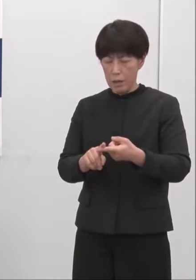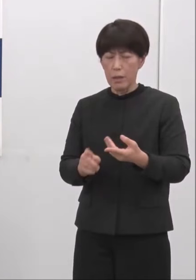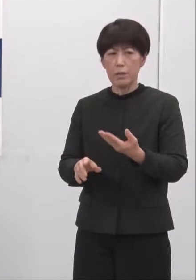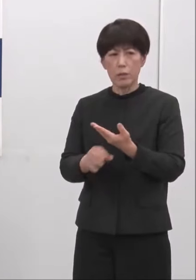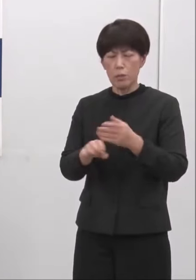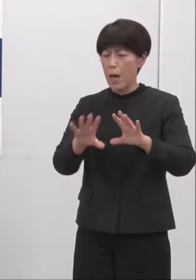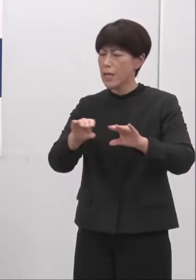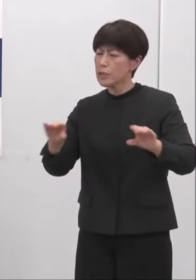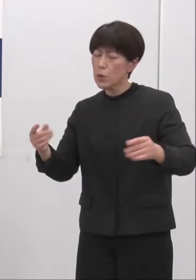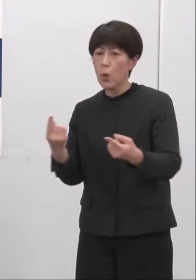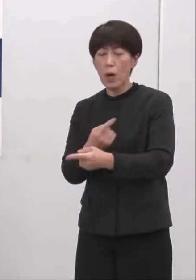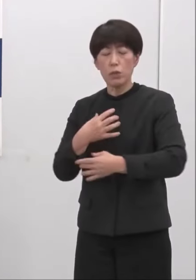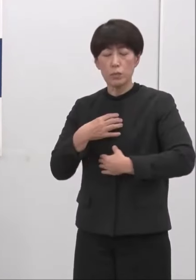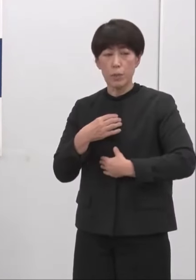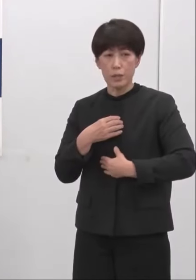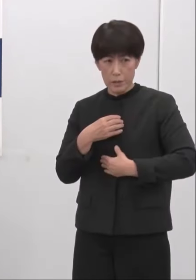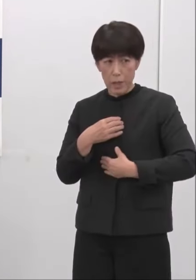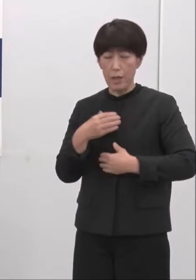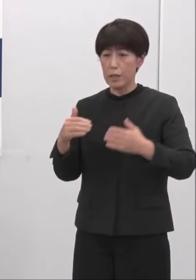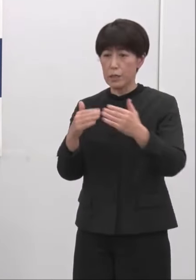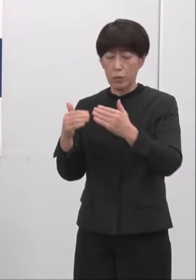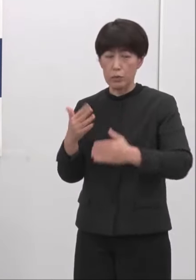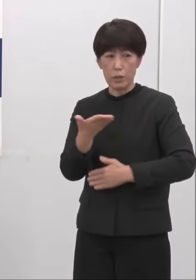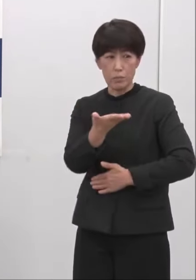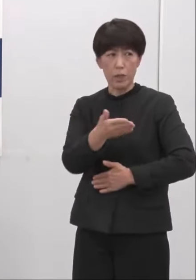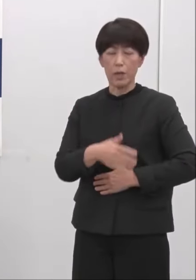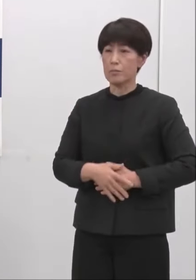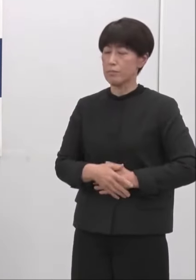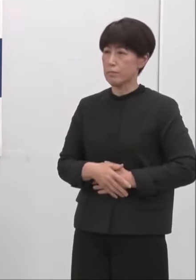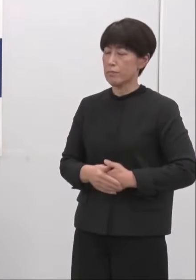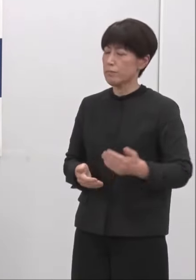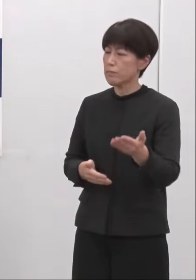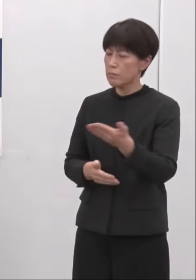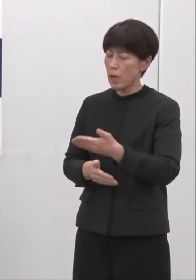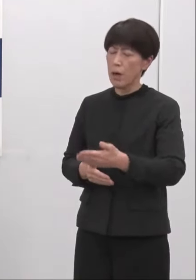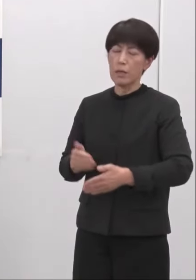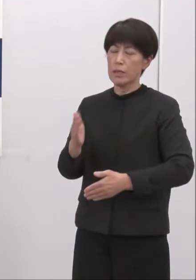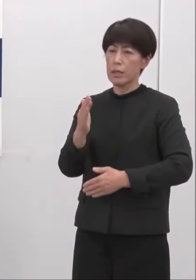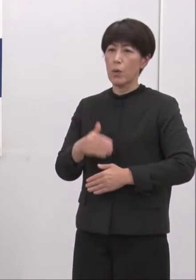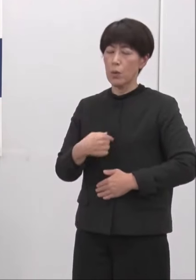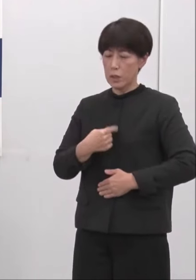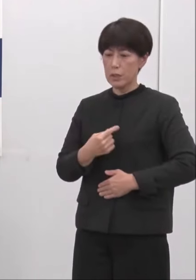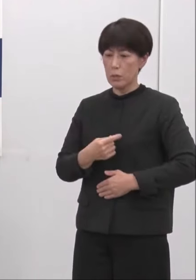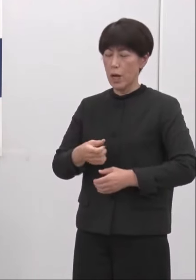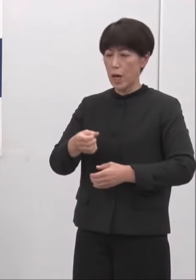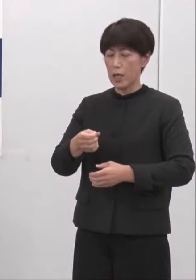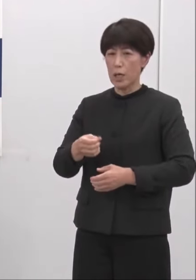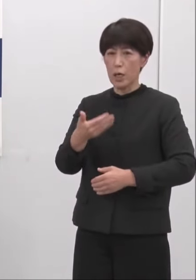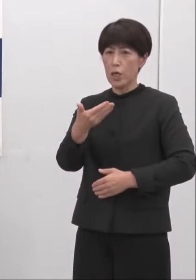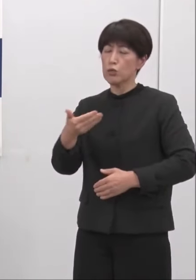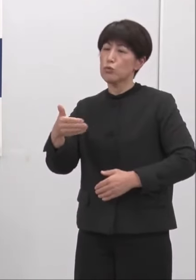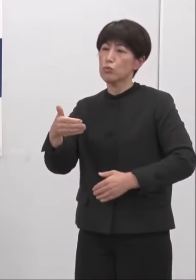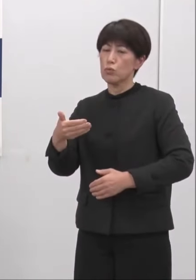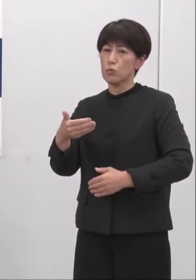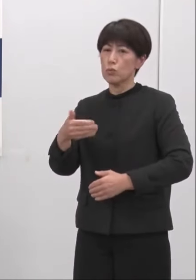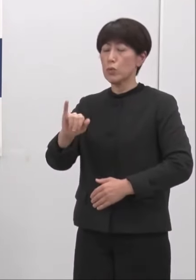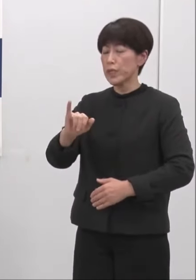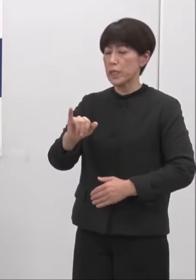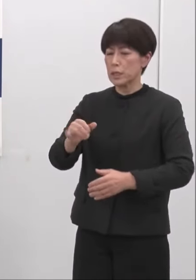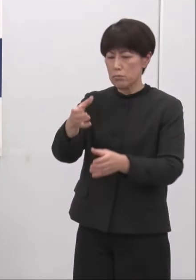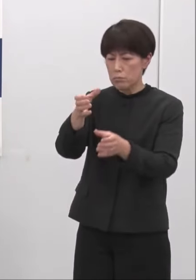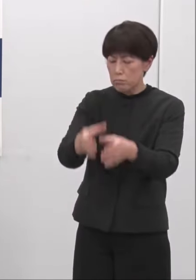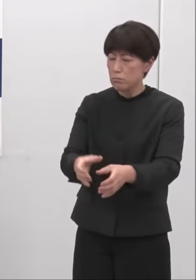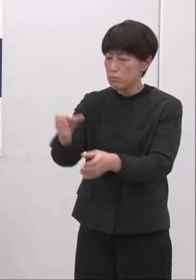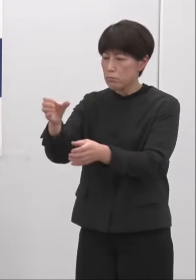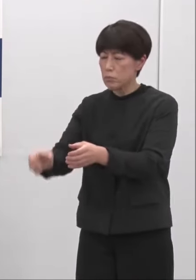ですよね。 いや、じゃなくて私は杭が打ってあると認識してて、だからそれを残すために杭を打ってて、ちょっと認識が間違